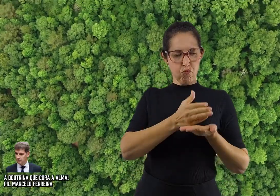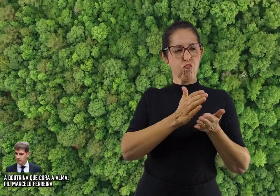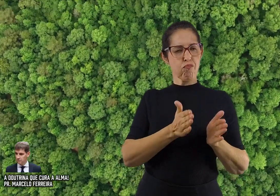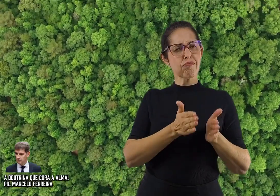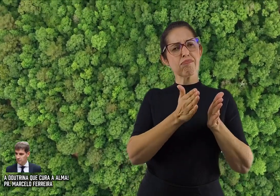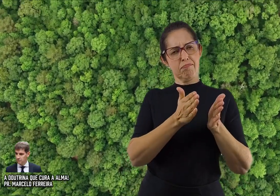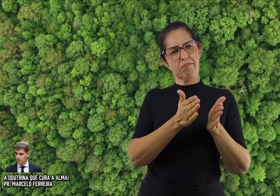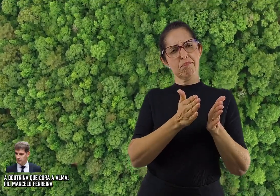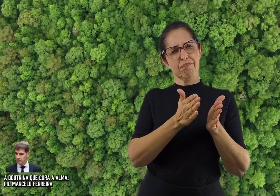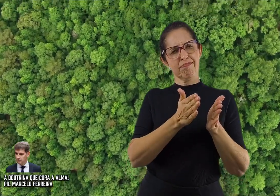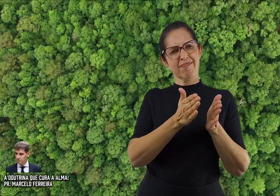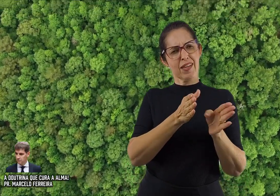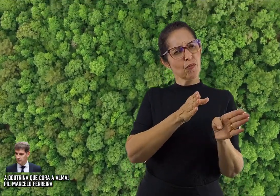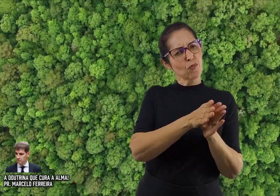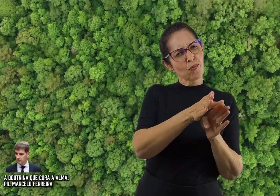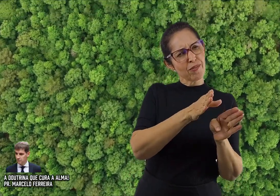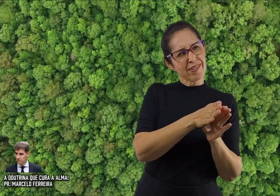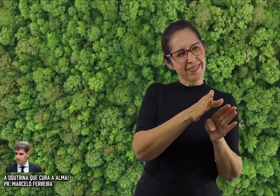Os nossos